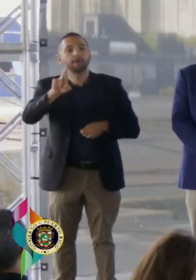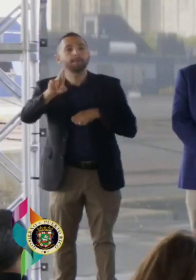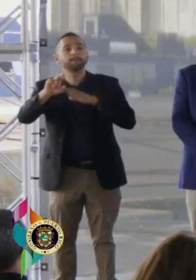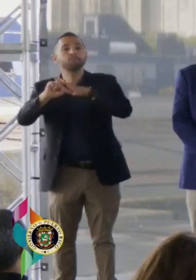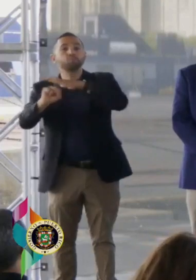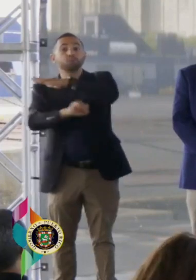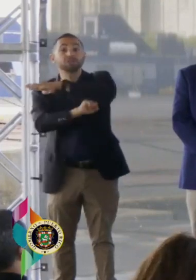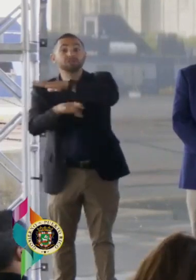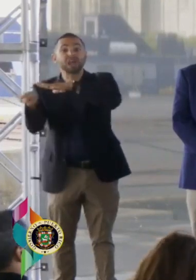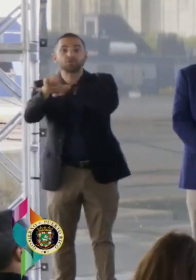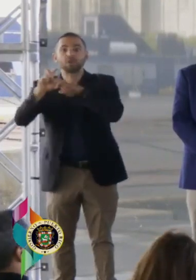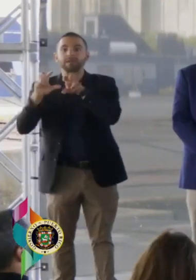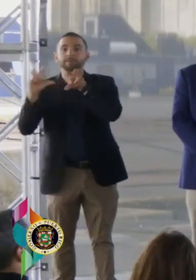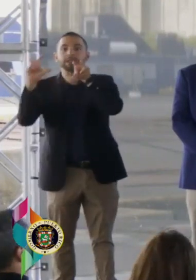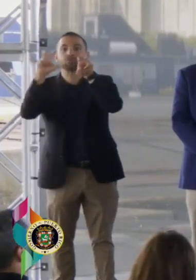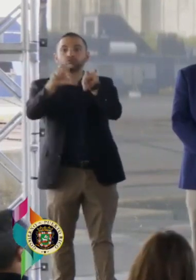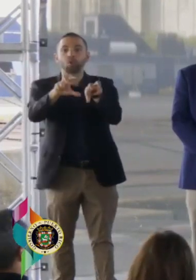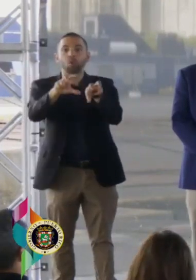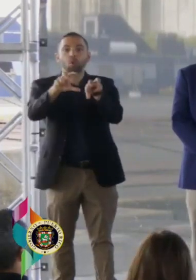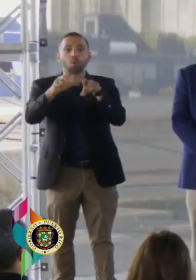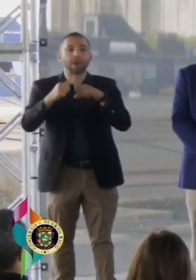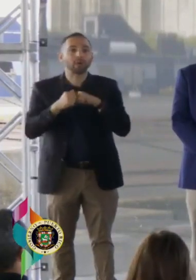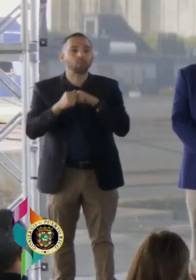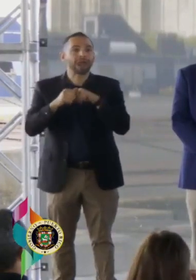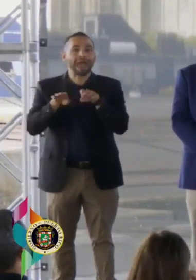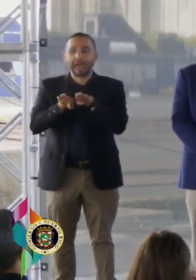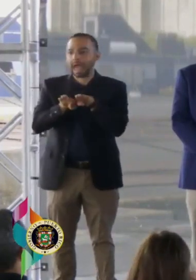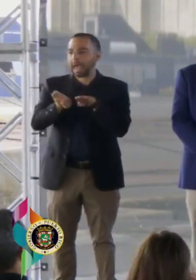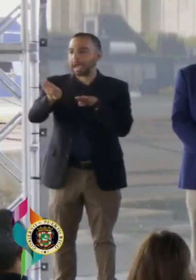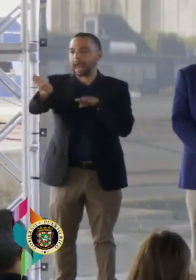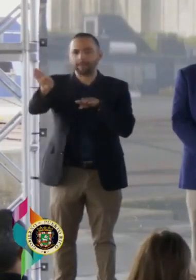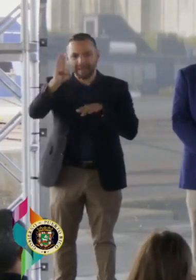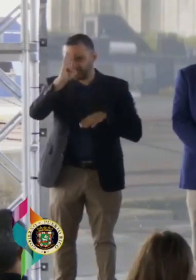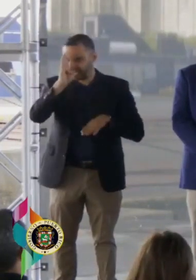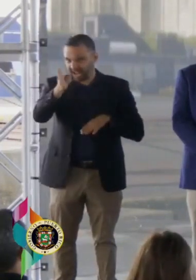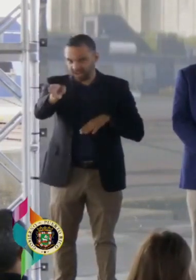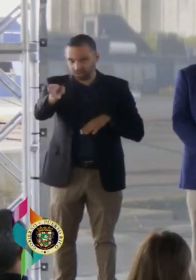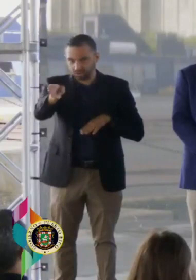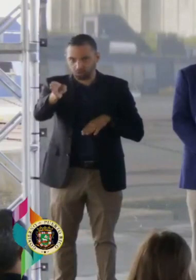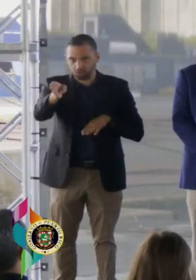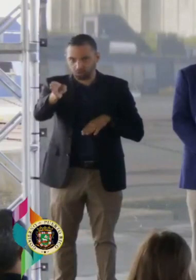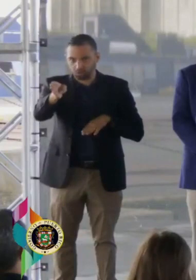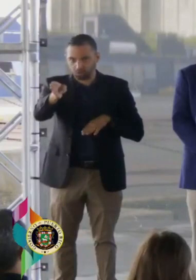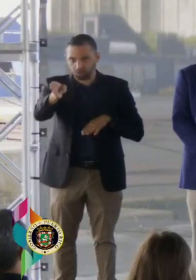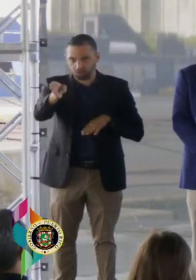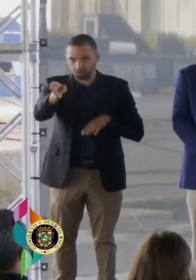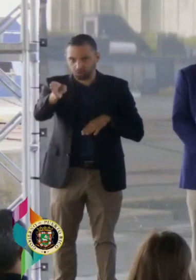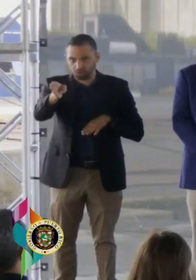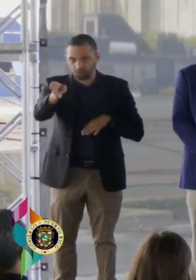invirtió en una rampa directa al patio de la zona del